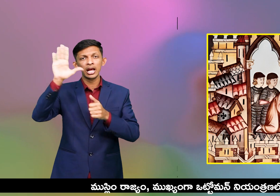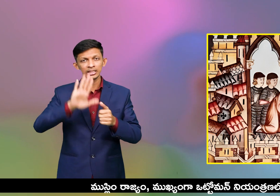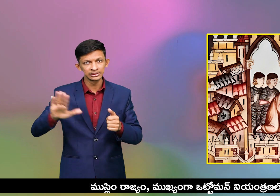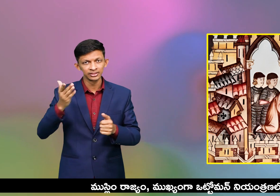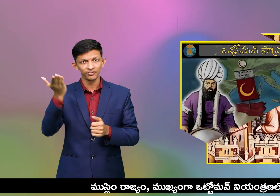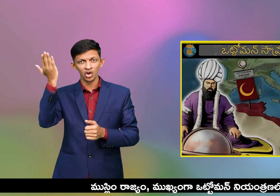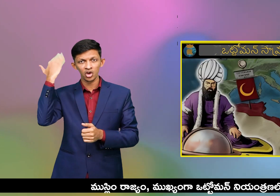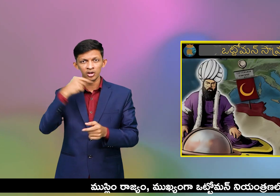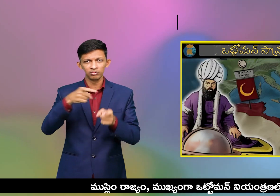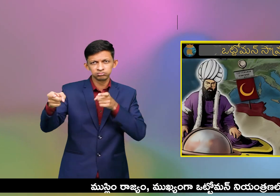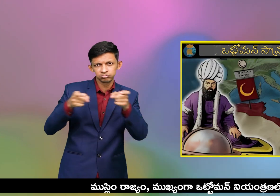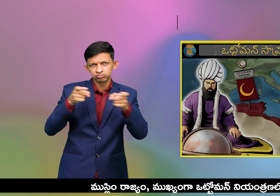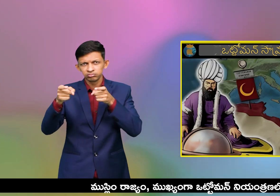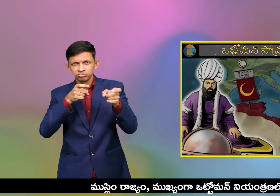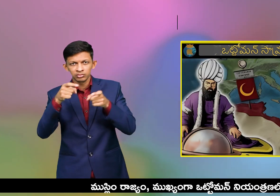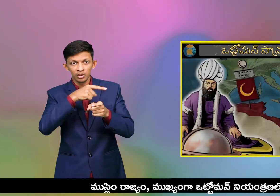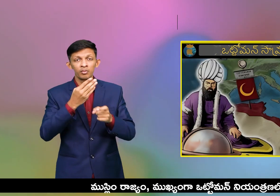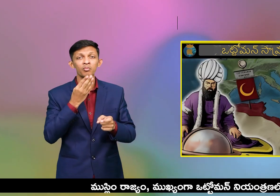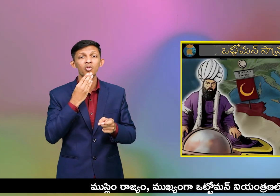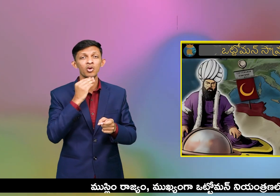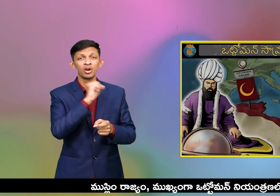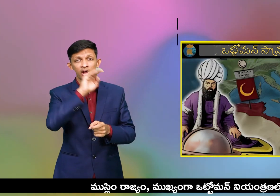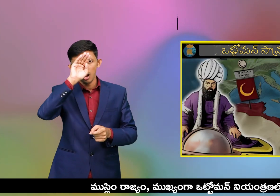రాజ్యం, ముఖ్యంగా ఒట్టోమన్ నియంత్రణలో ఉన్నాయి.